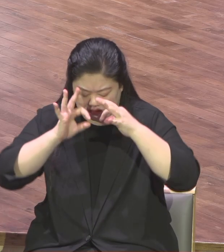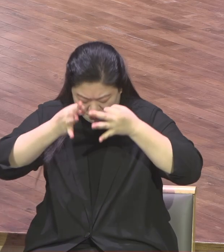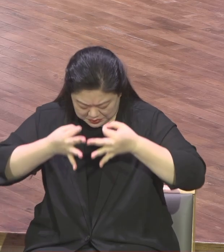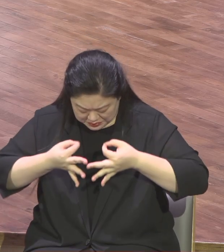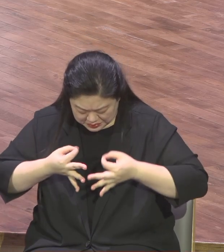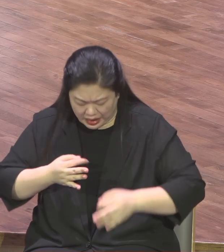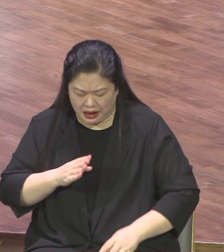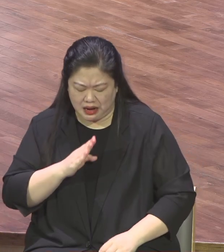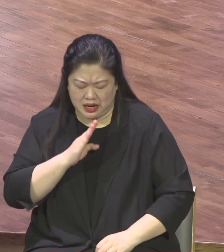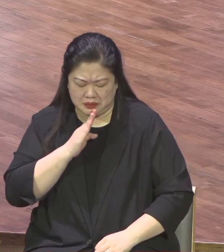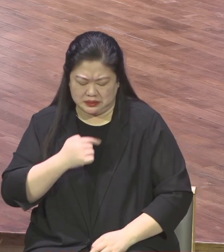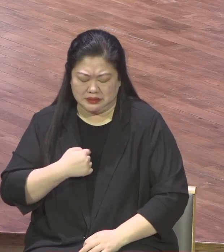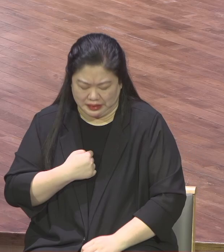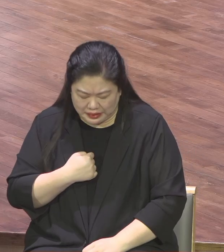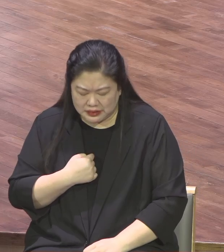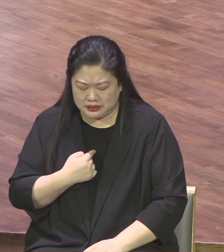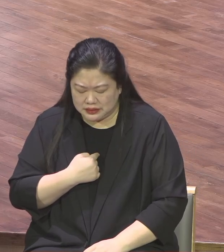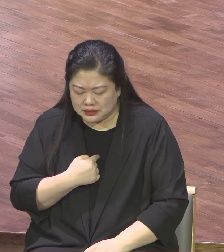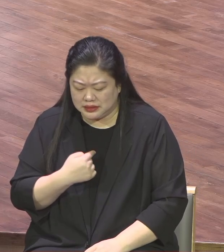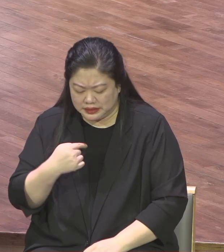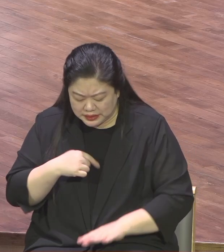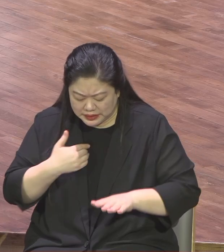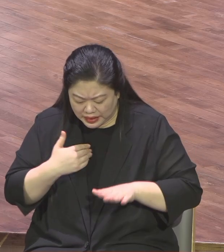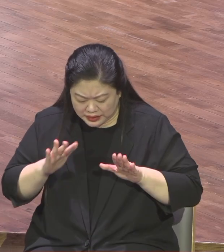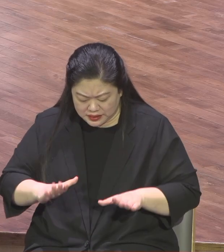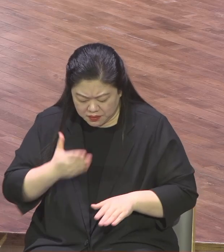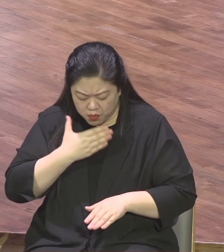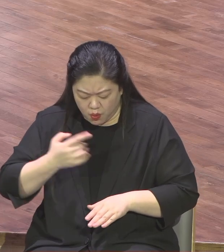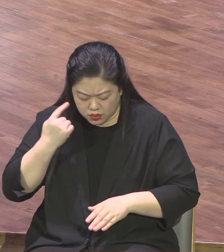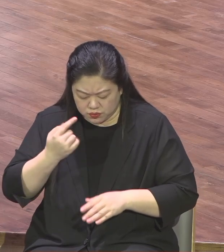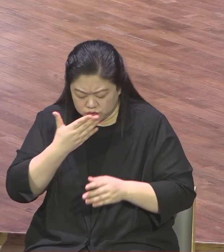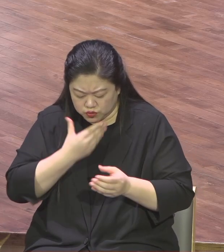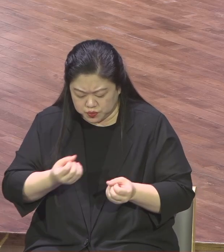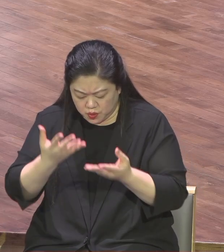안에 있는 보좌의 축복을 누리고 있냐 없냐.